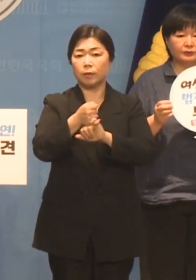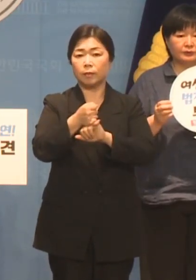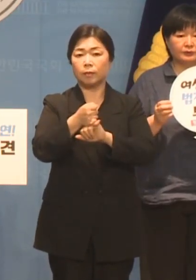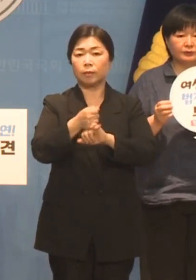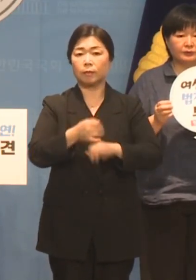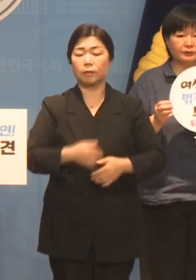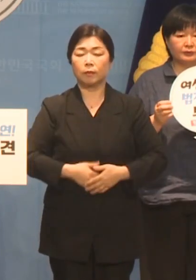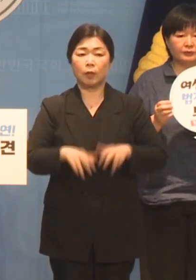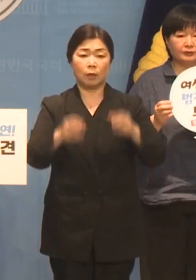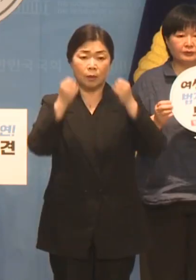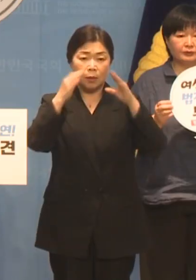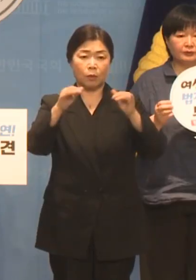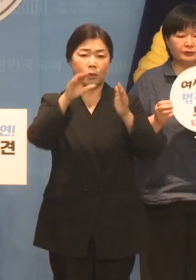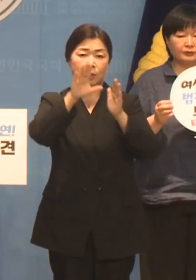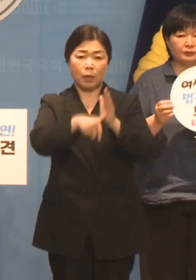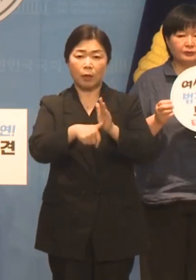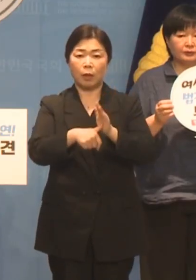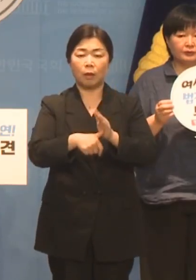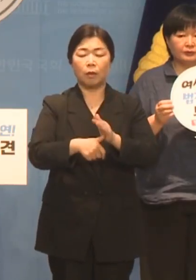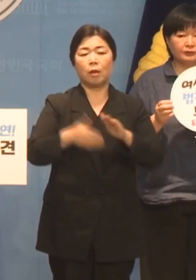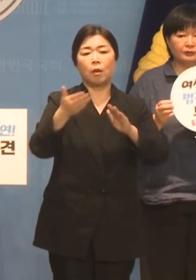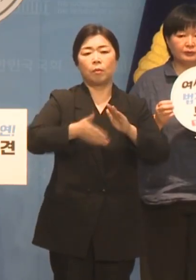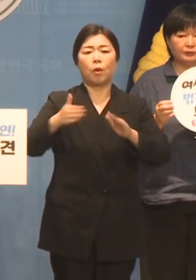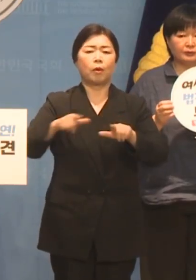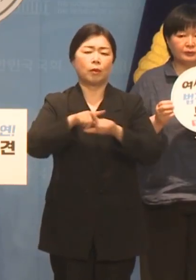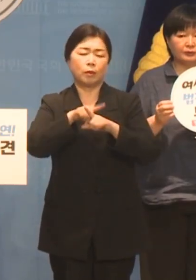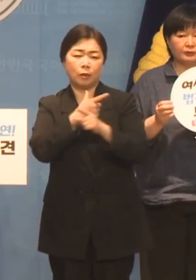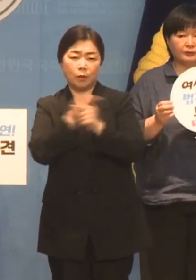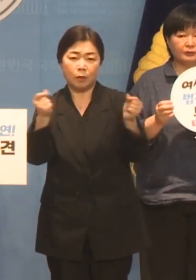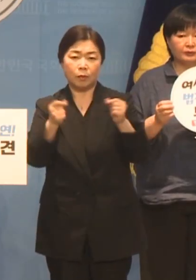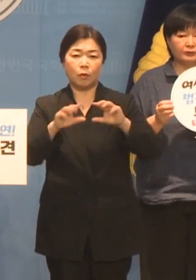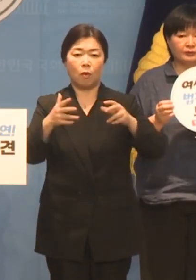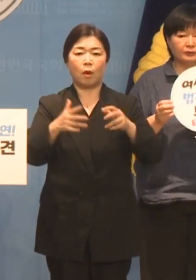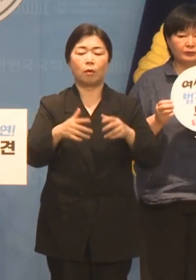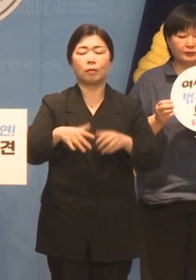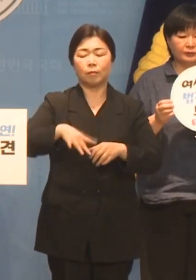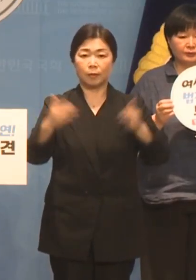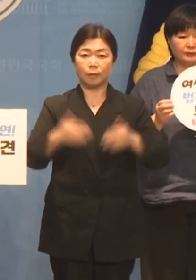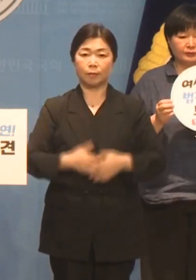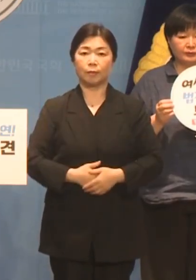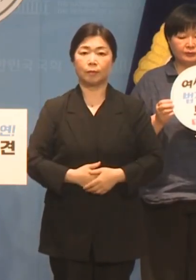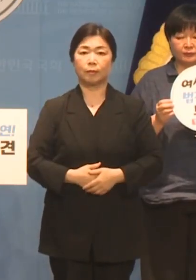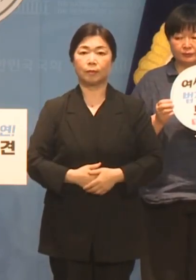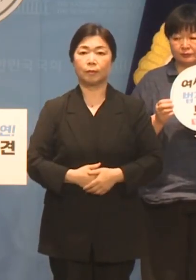혁명이 열어낸 새로운 시대를 평등 공화국으로 꽃피우겠습니다. 고맙습니다.